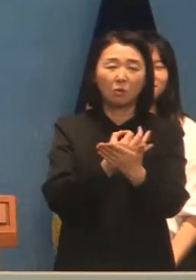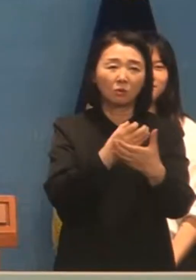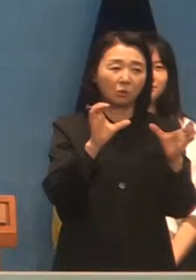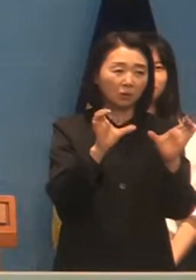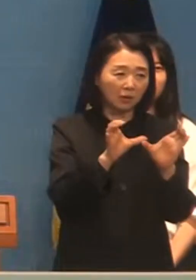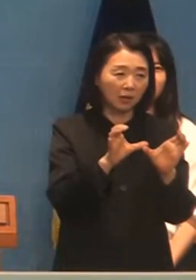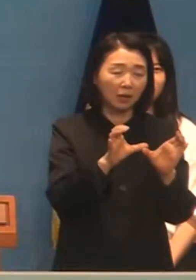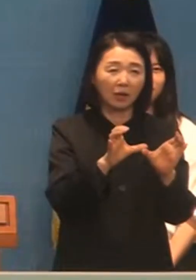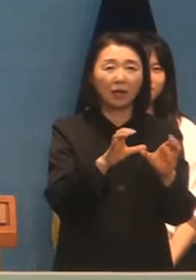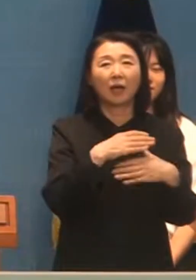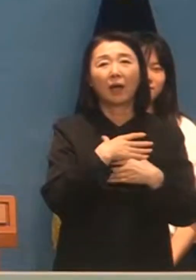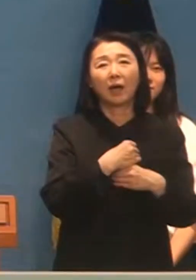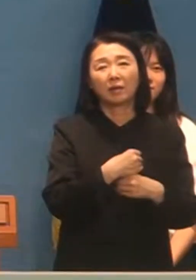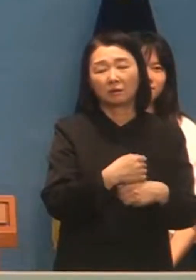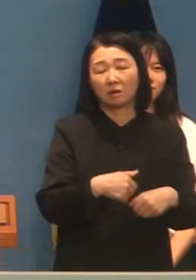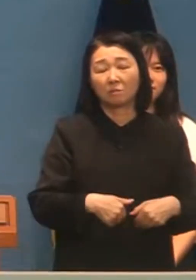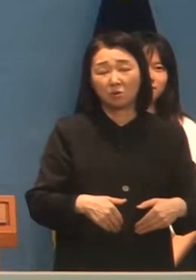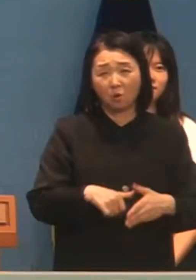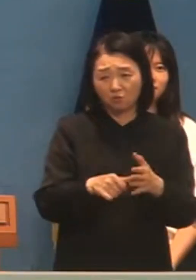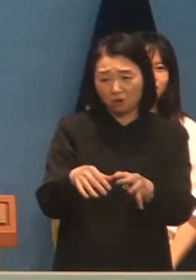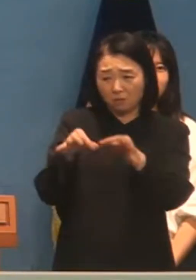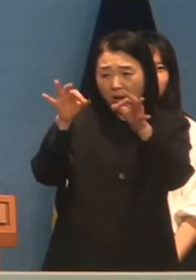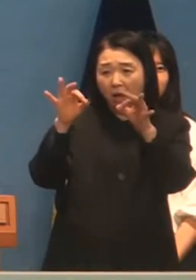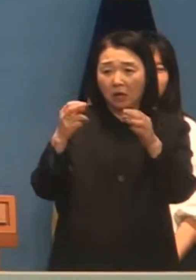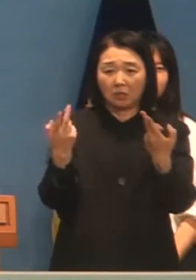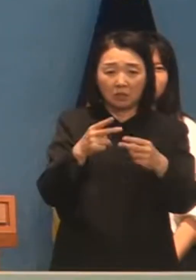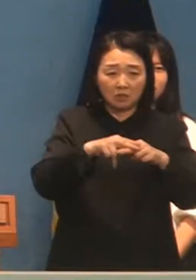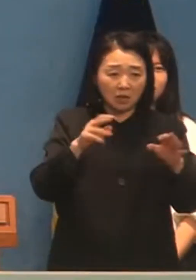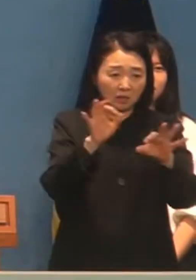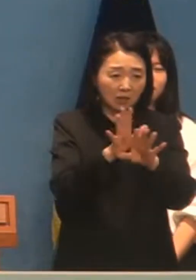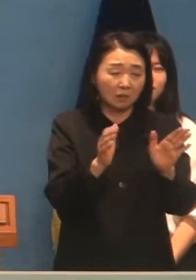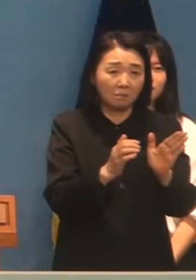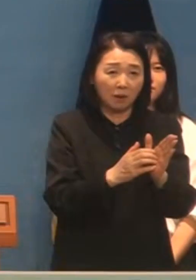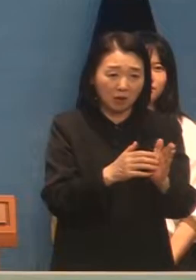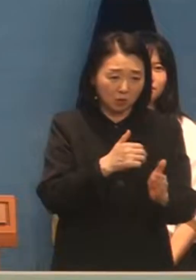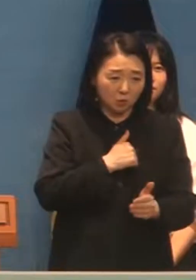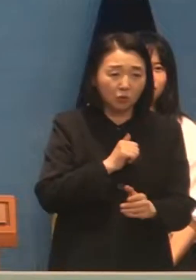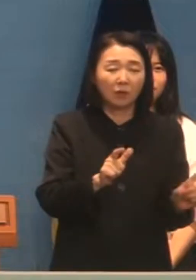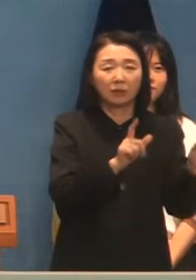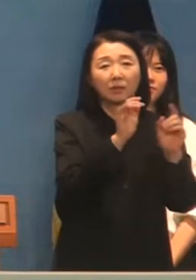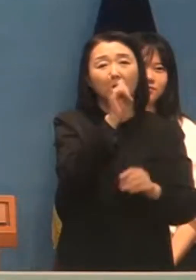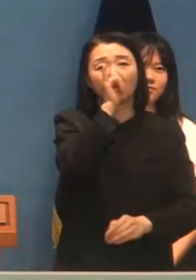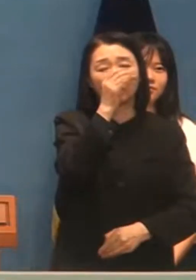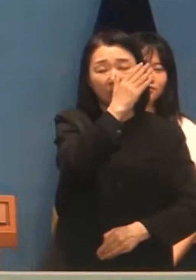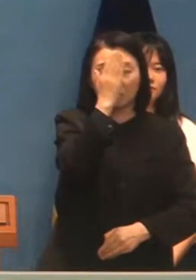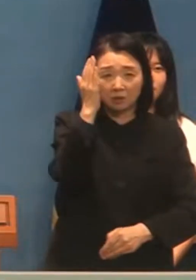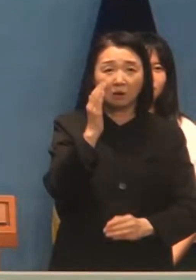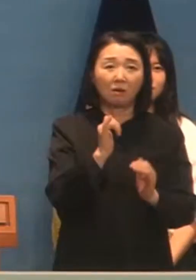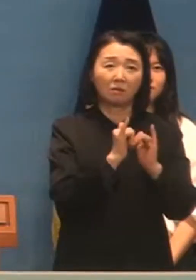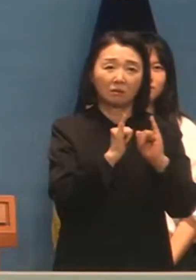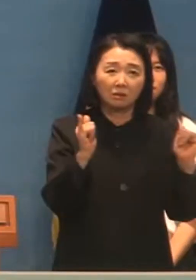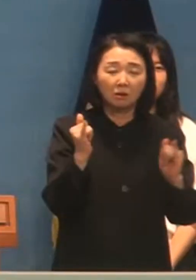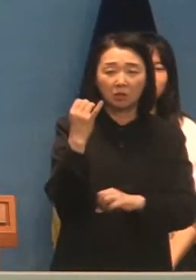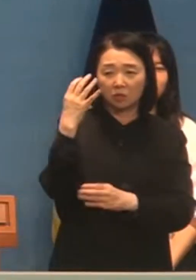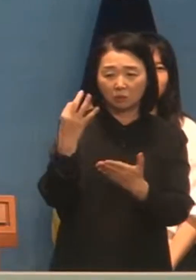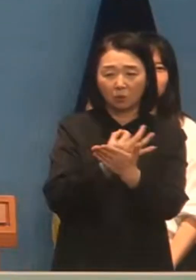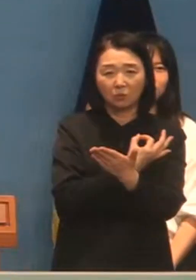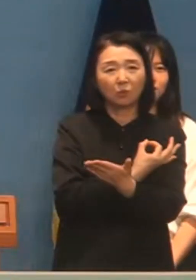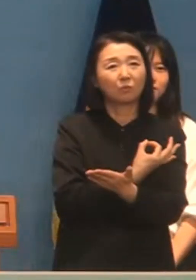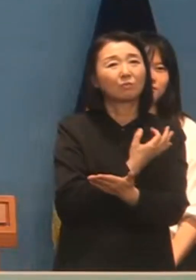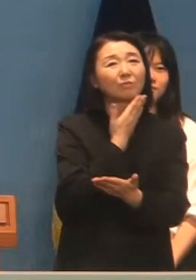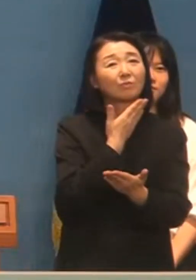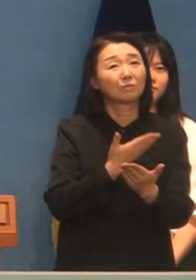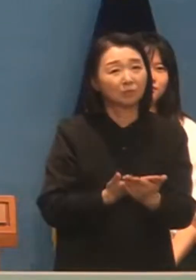필요합니다. 치솟는 물가와 사라지는 일자리에도 존엄하게 살아갈 수 있도록 청년 기본소득이 출발점이 되어야